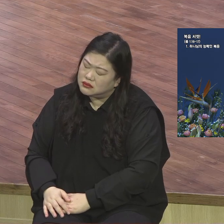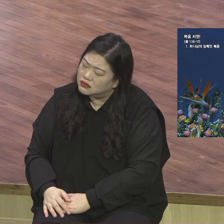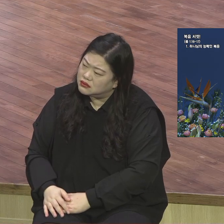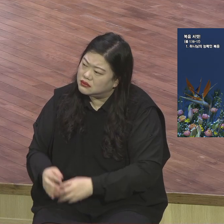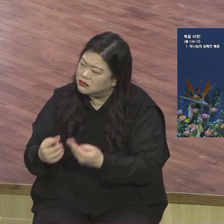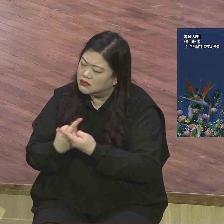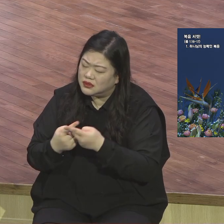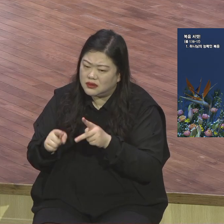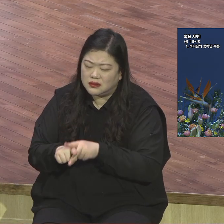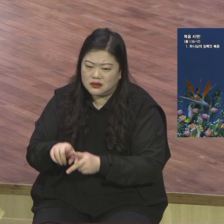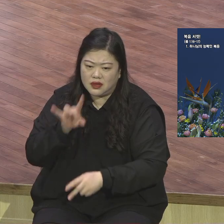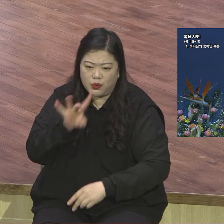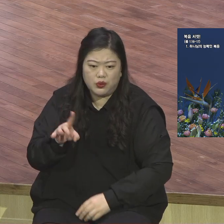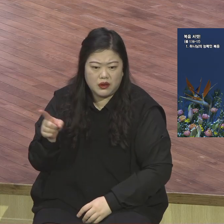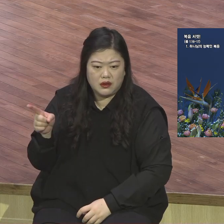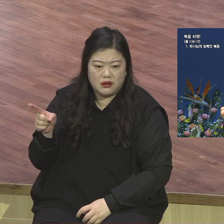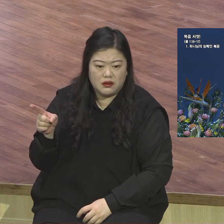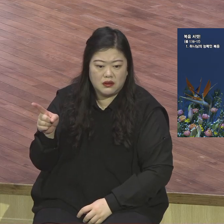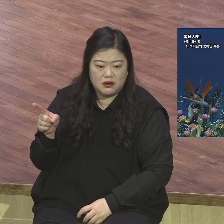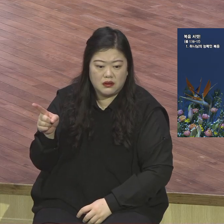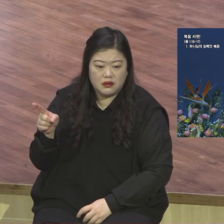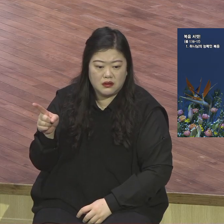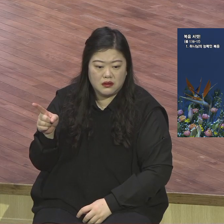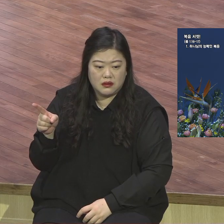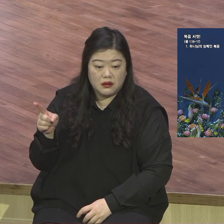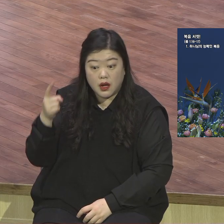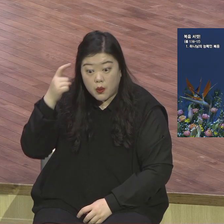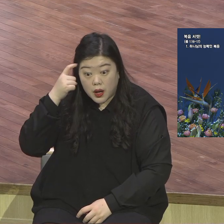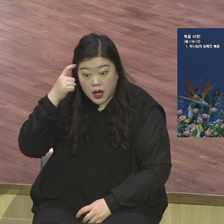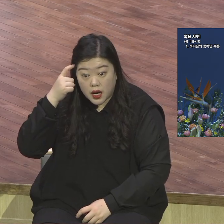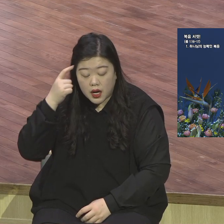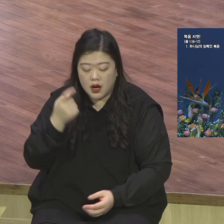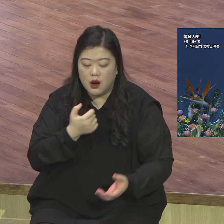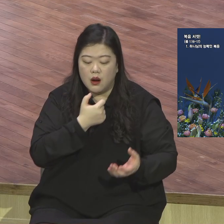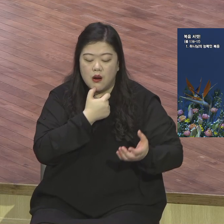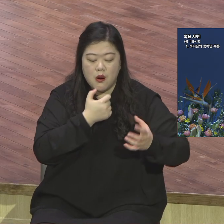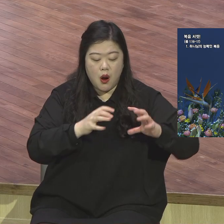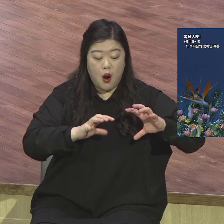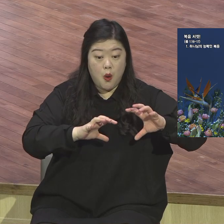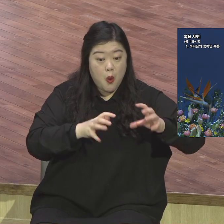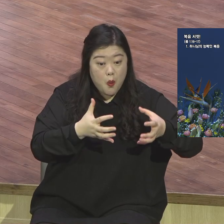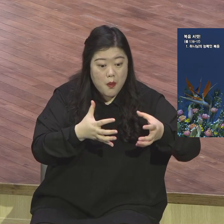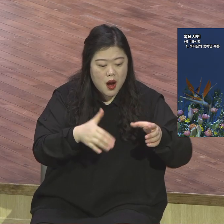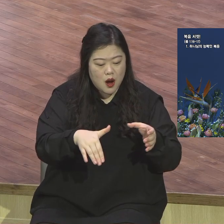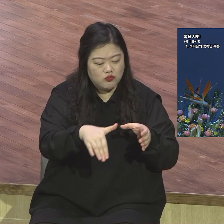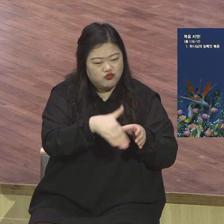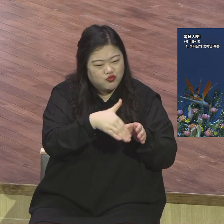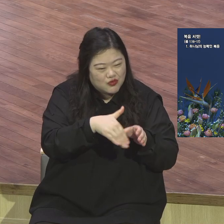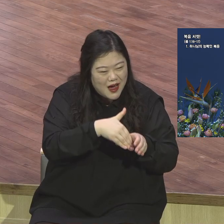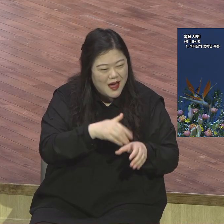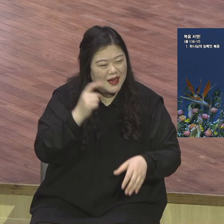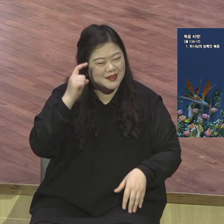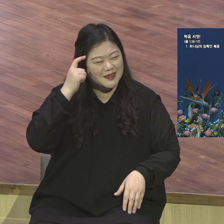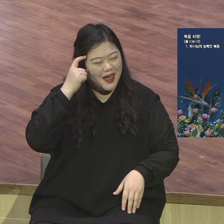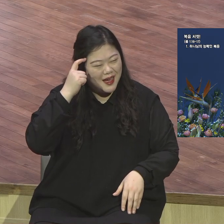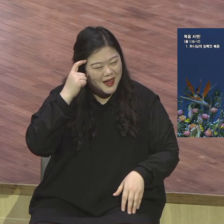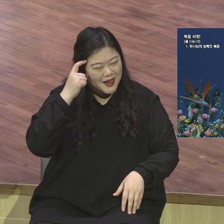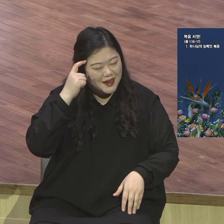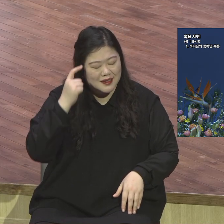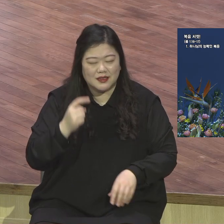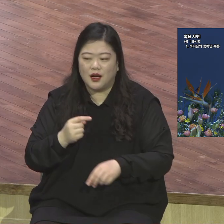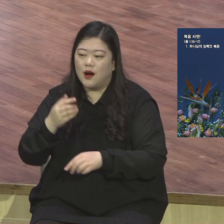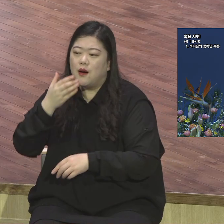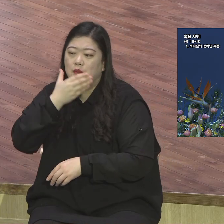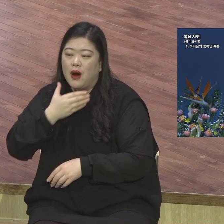지금 언급하고 있는 이 복음은 로마 사람들의 이 생각하던 복음과 전혀 달랐어요.